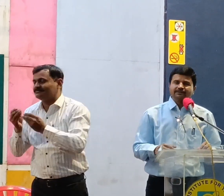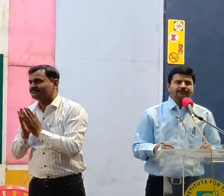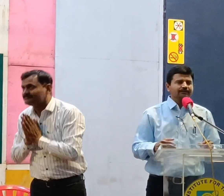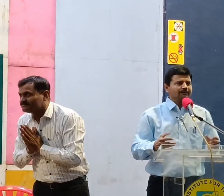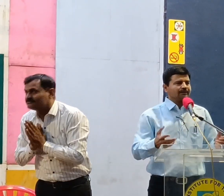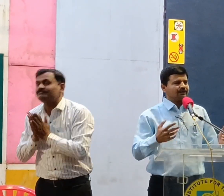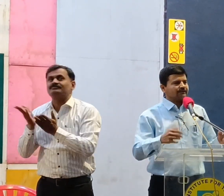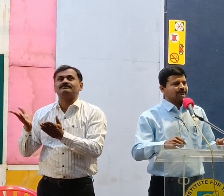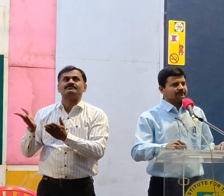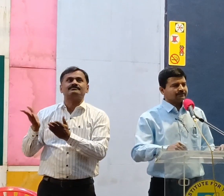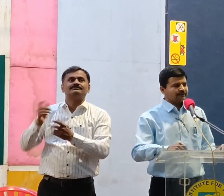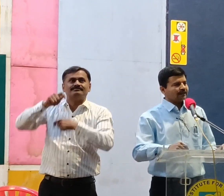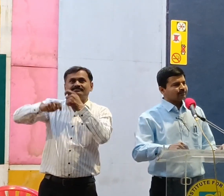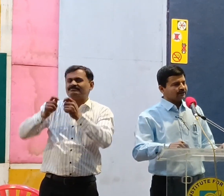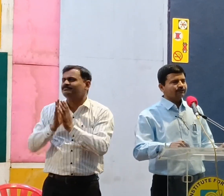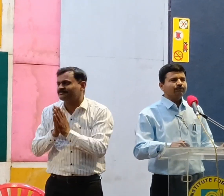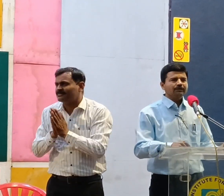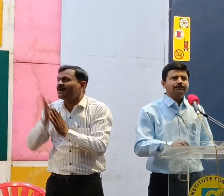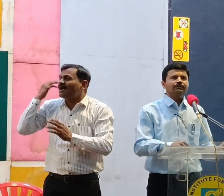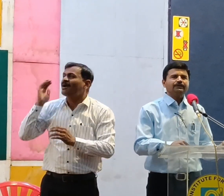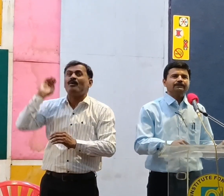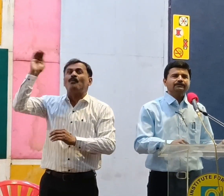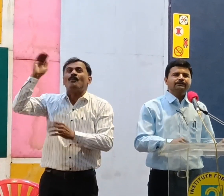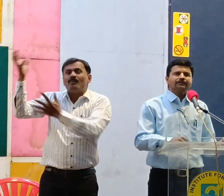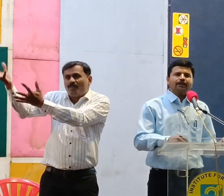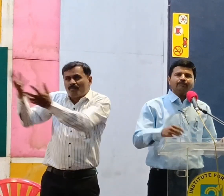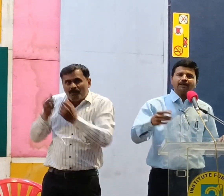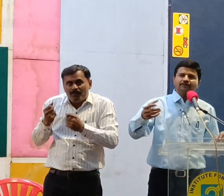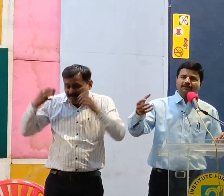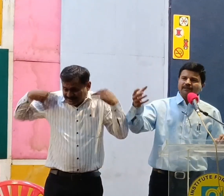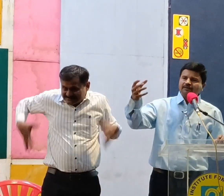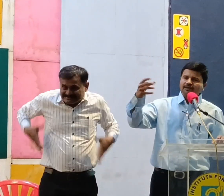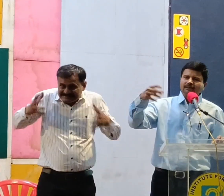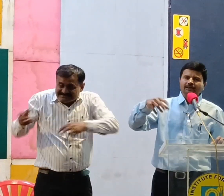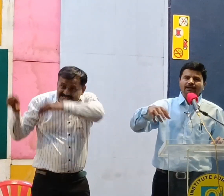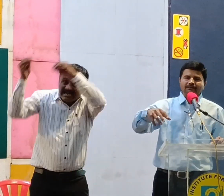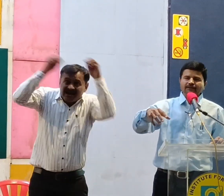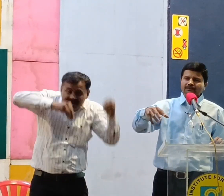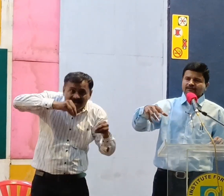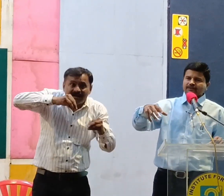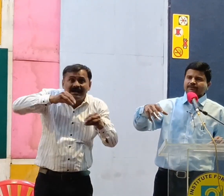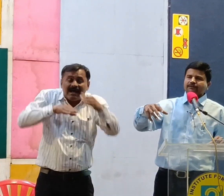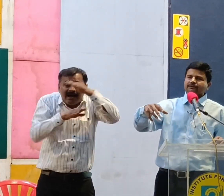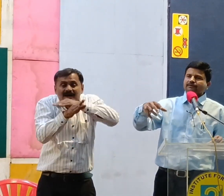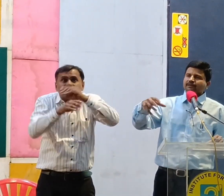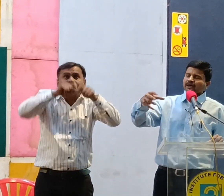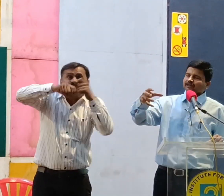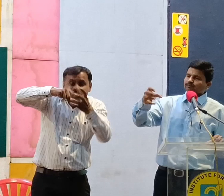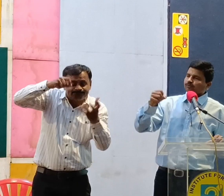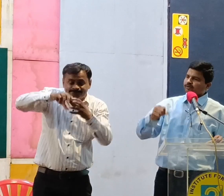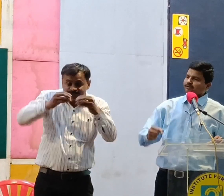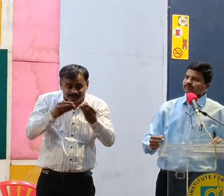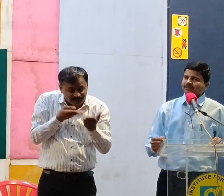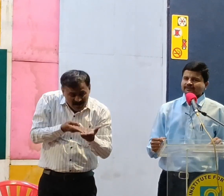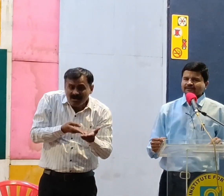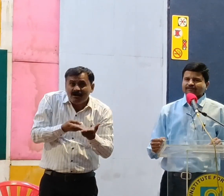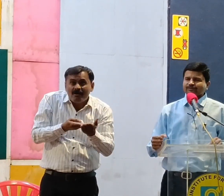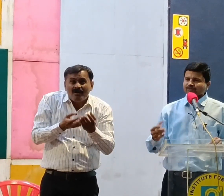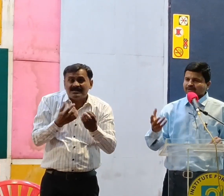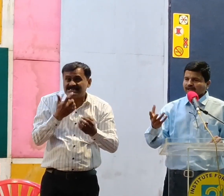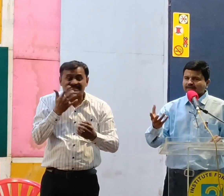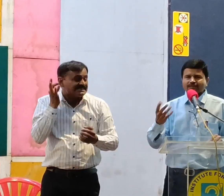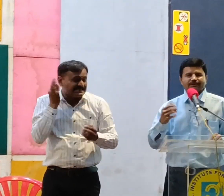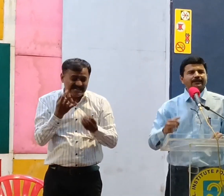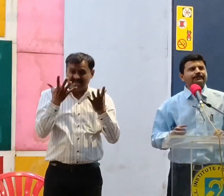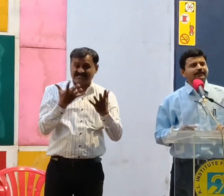છે કે શેઠ, આપણે જે ઊંટ લીધો ને એમાં એની કાઠીની નીચેથી આ એક પોટલી મળી છે ને